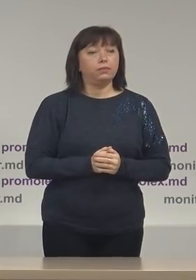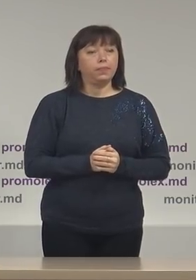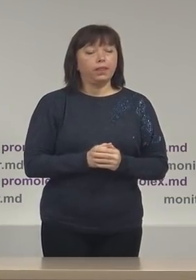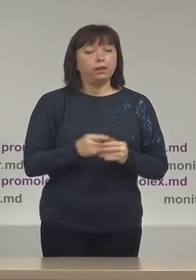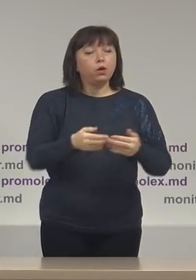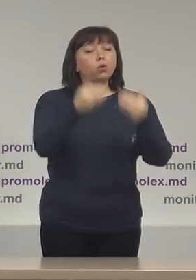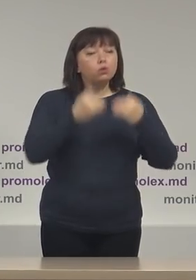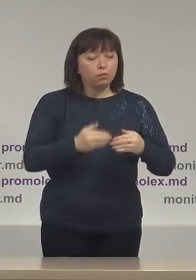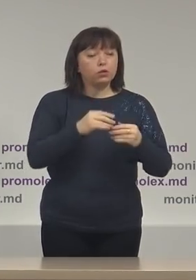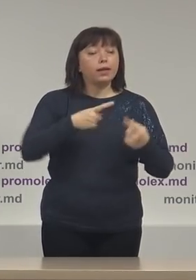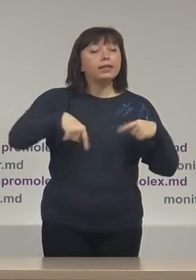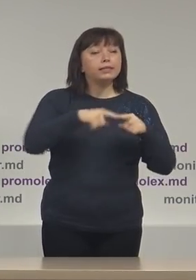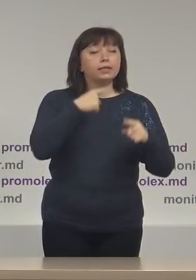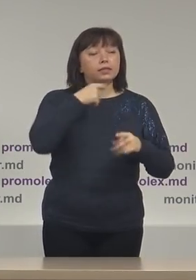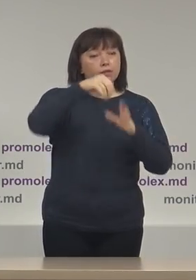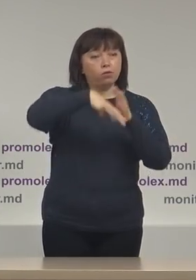În următoarele secții de votare,